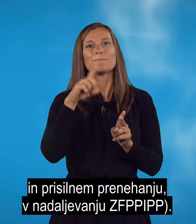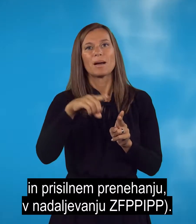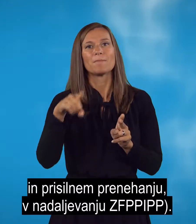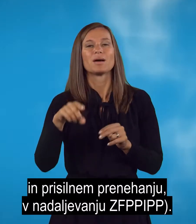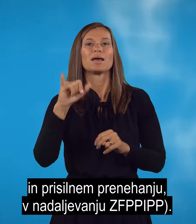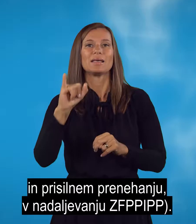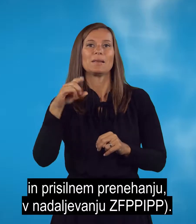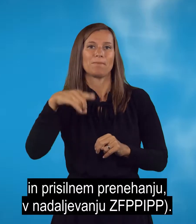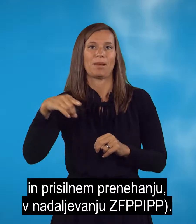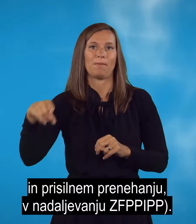ZFPPIPP.